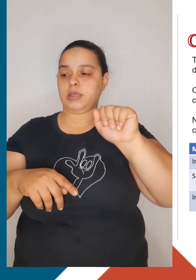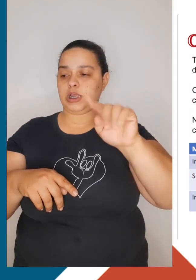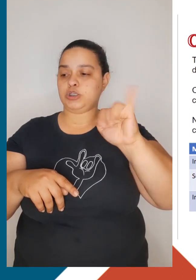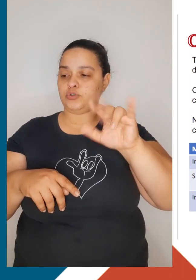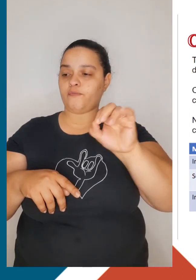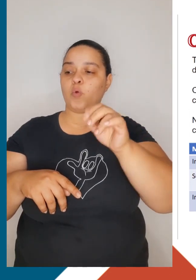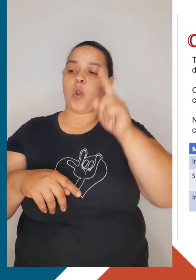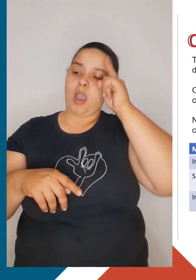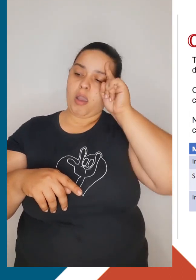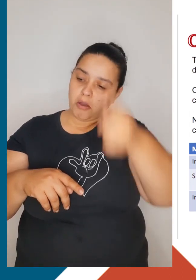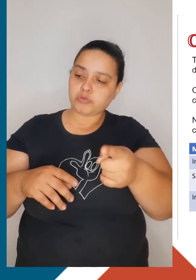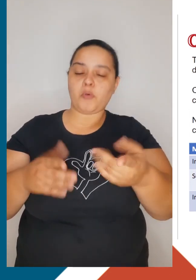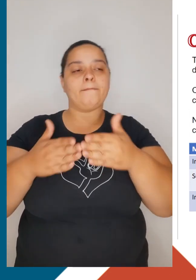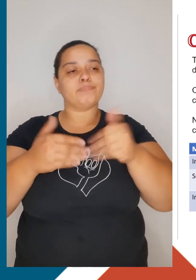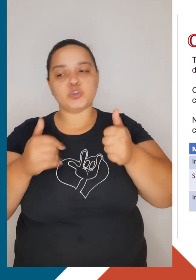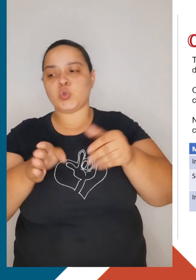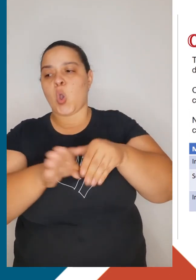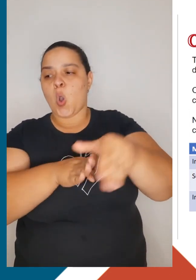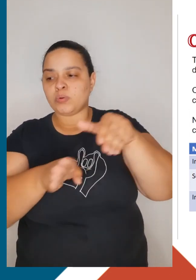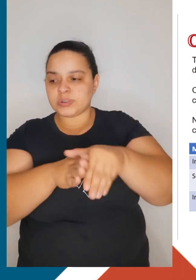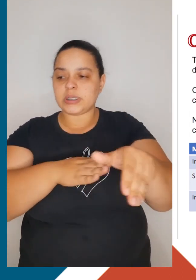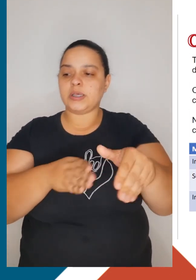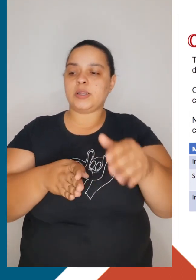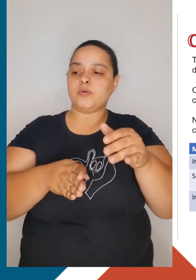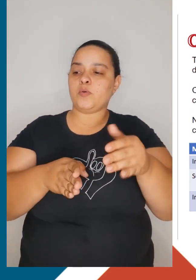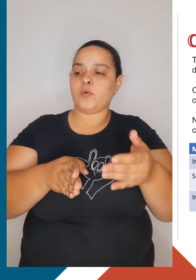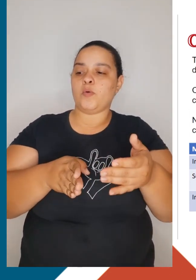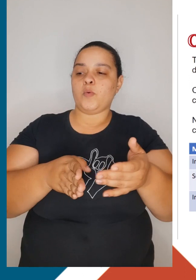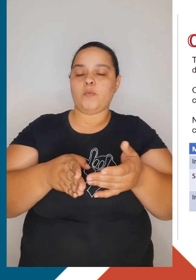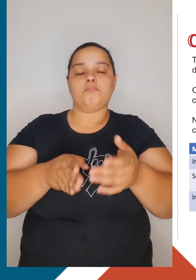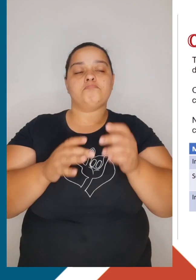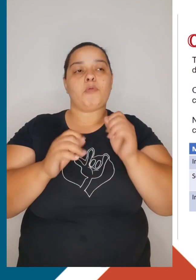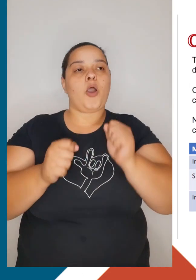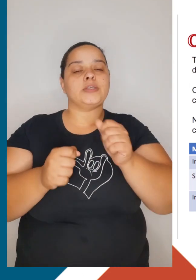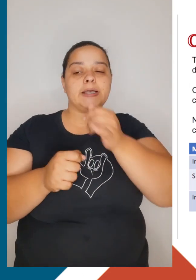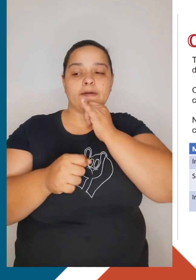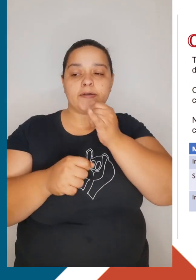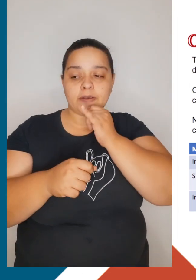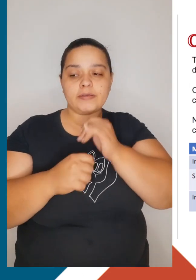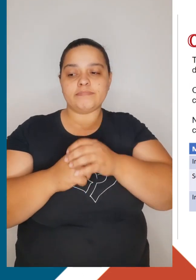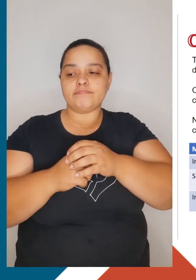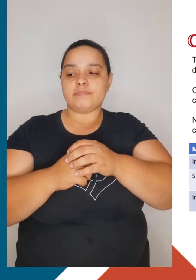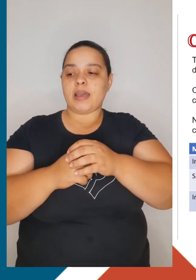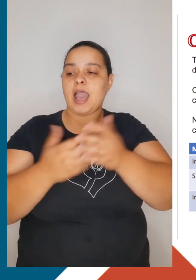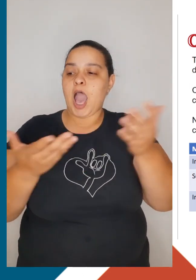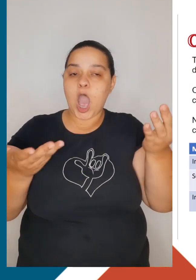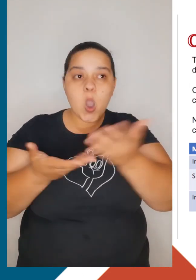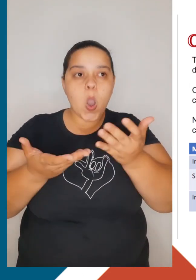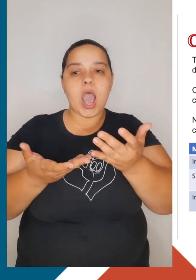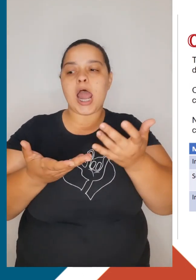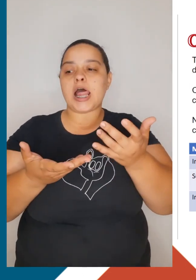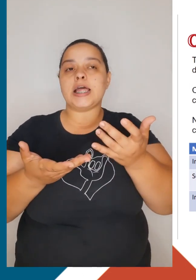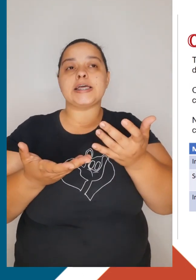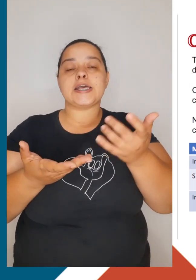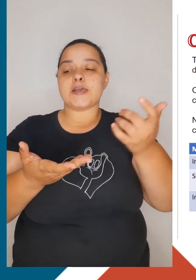um conselho, como o próprio nome passa a ideia, né? Império, imperar. E no exemplo, agora, não só quero que você